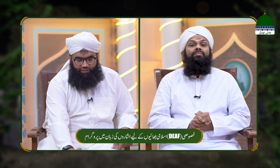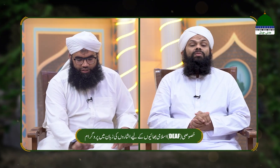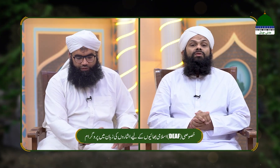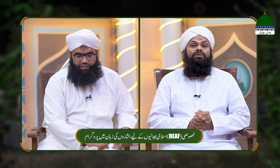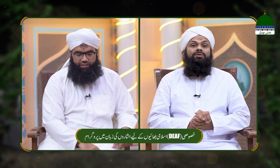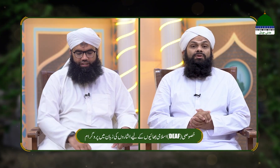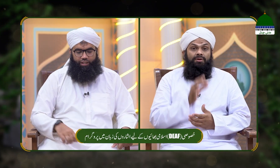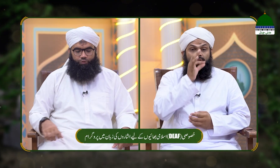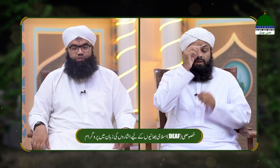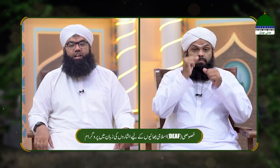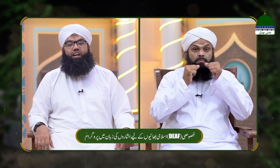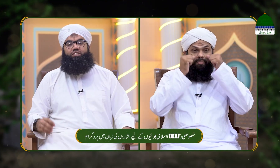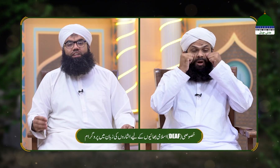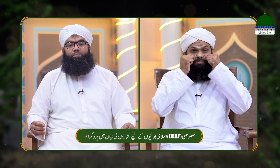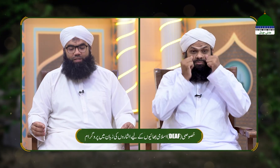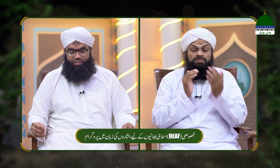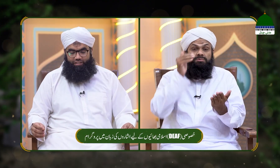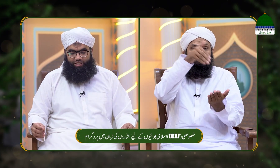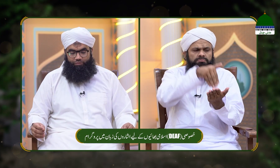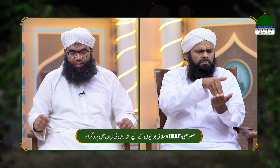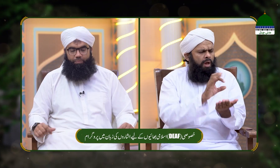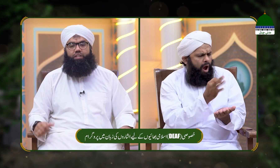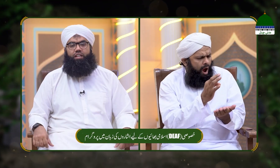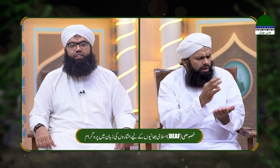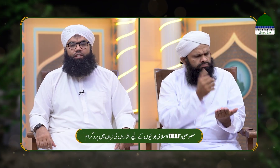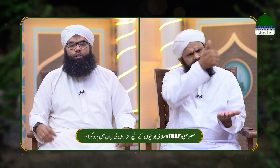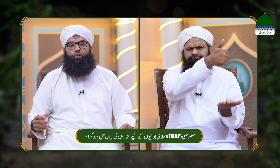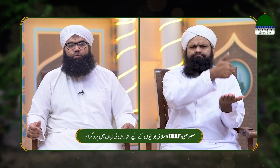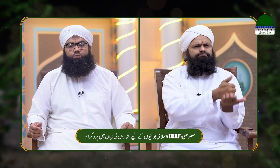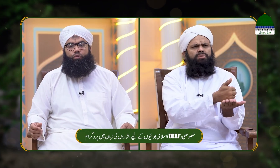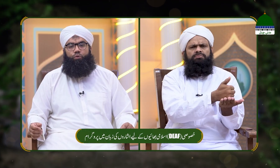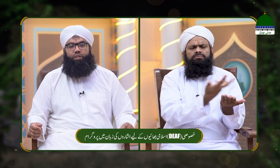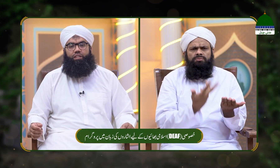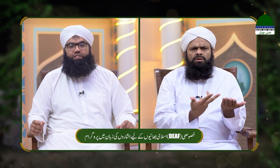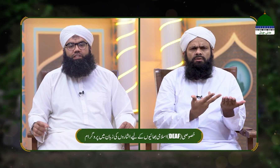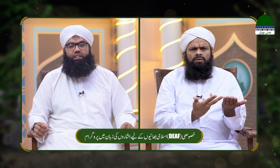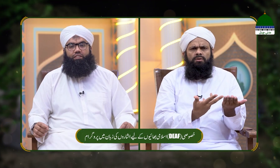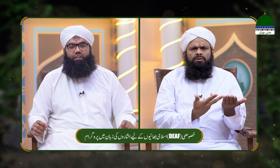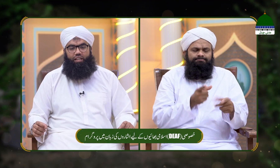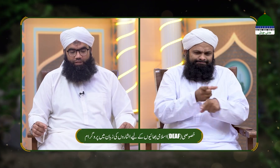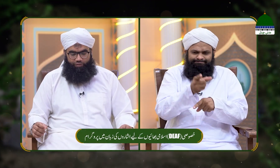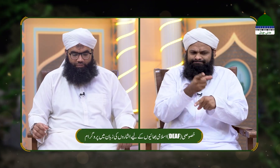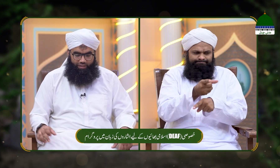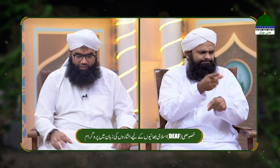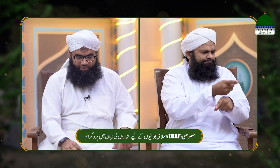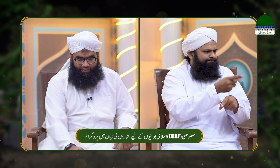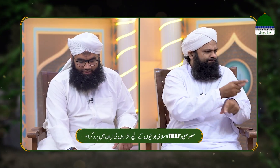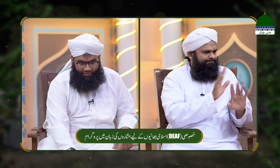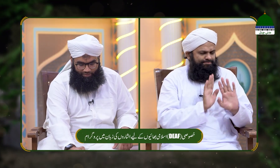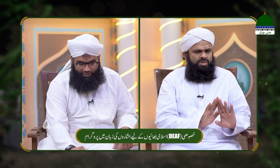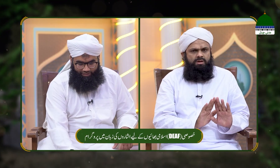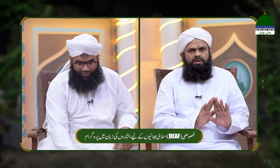جہاں کہیں تشریف لے جاتے تو جہاں جگہ مل جاتی وہیں بیٹھ جاتے اور دوسروں کو بھی اسی کی تلقین فرمایا